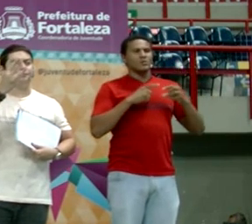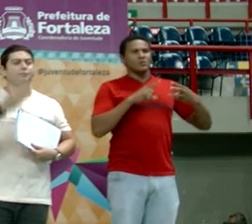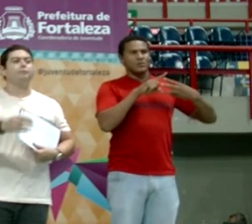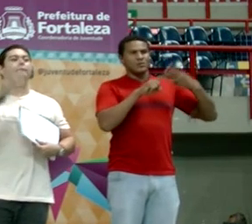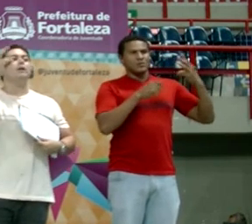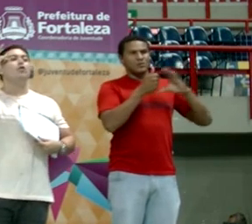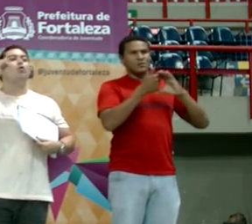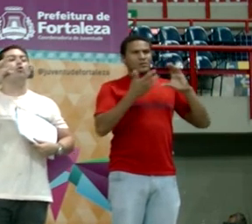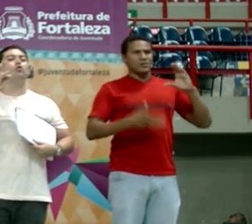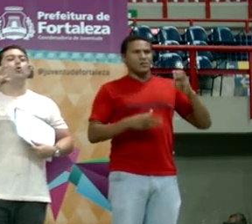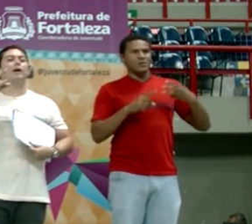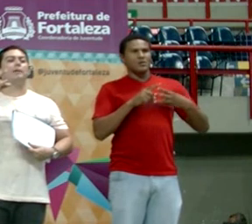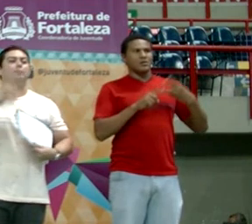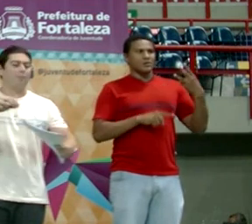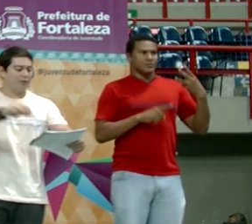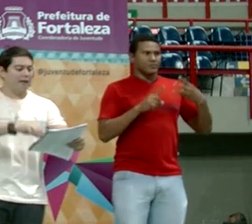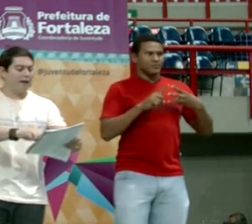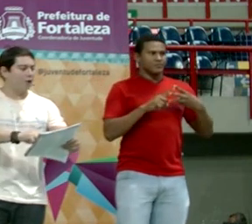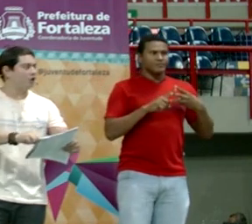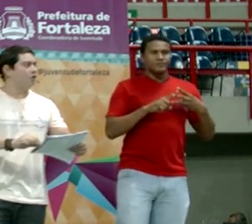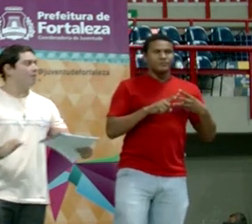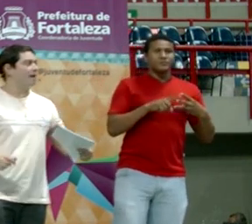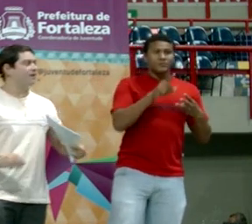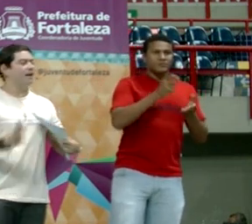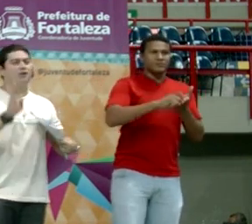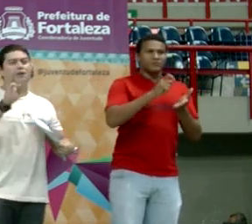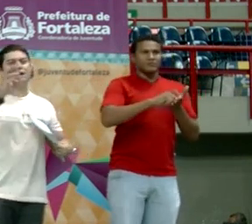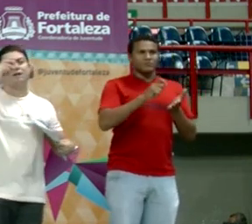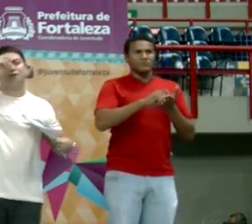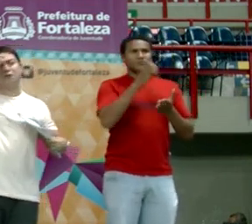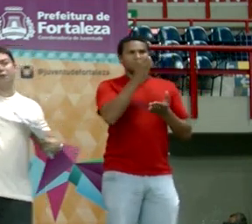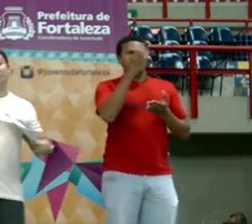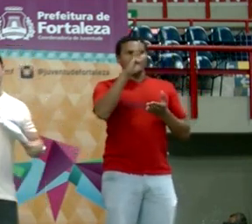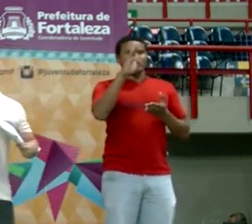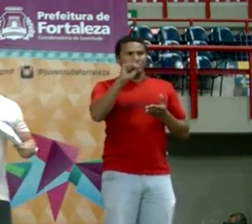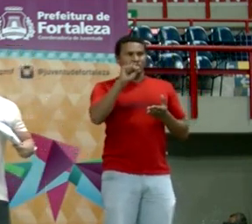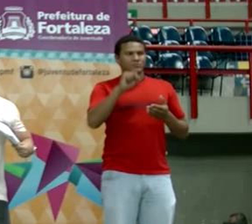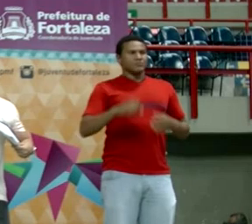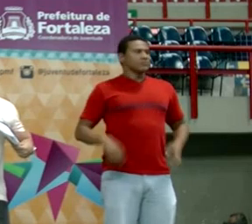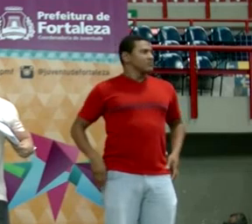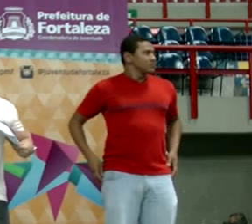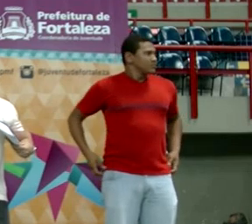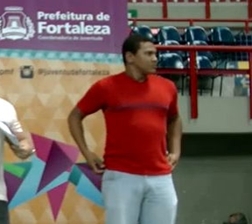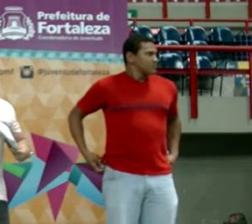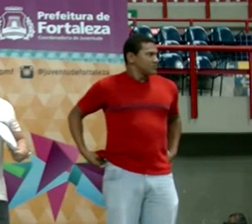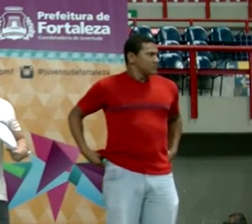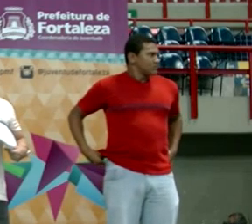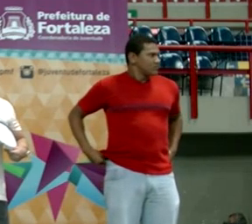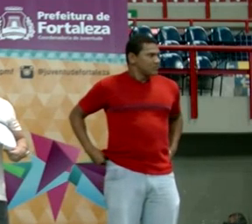3. Cultura, pode botar aí, anote aí o OBS aí, as 3 características do feudalismo.